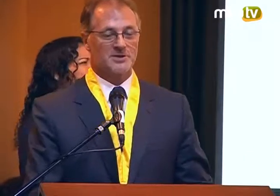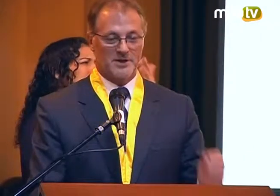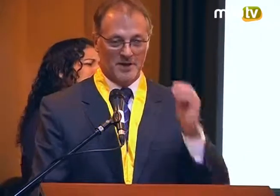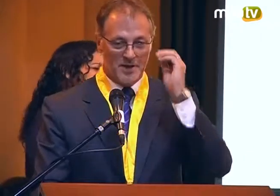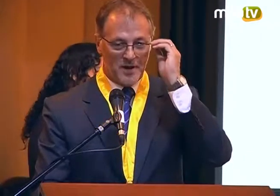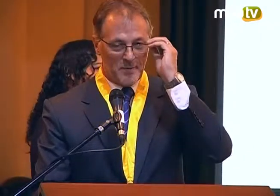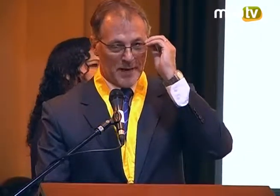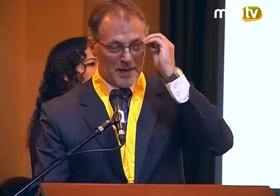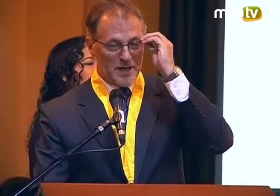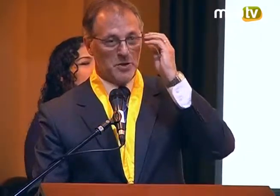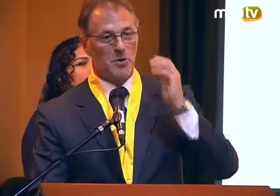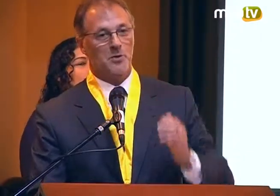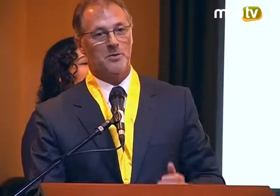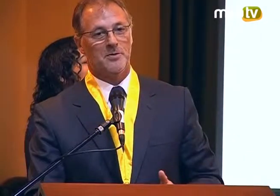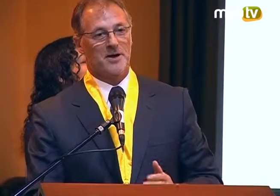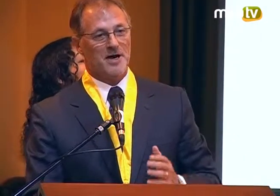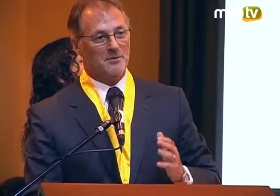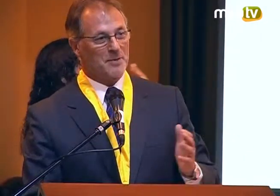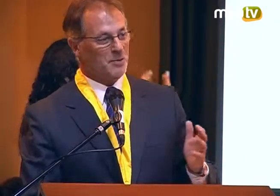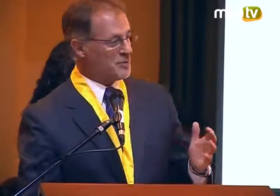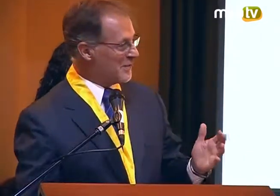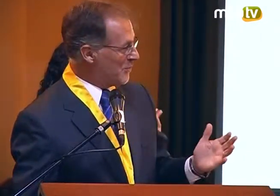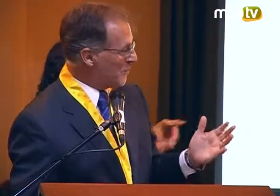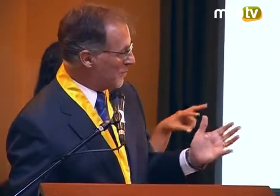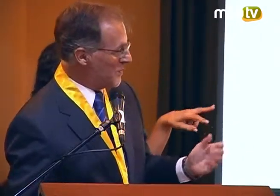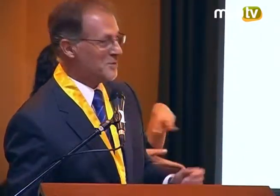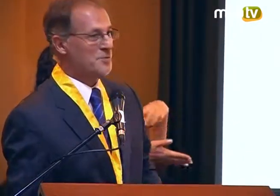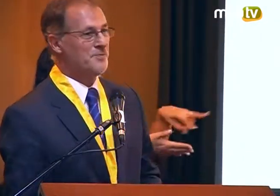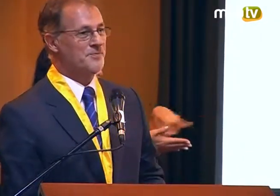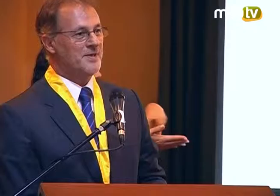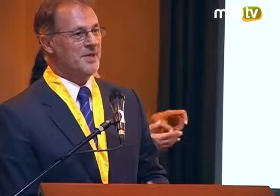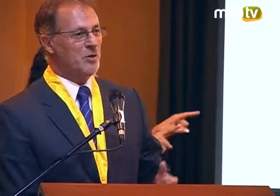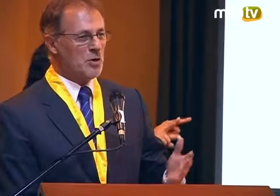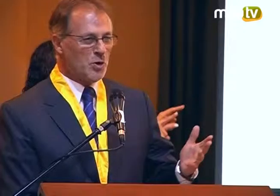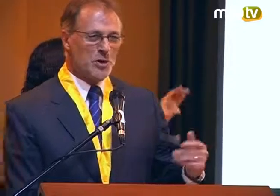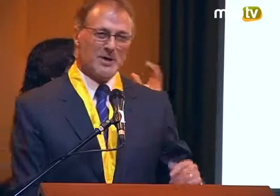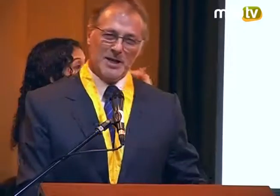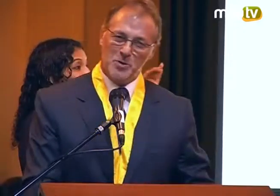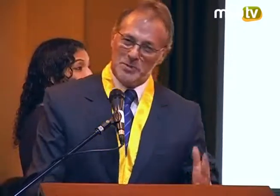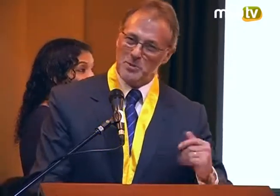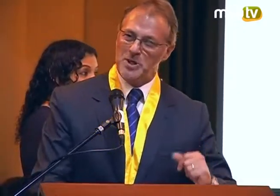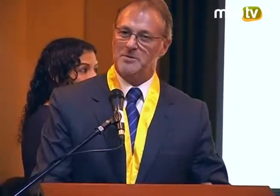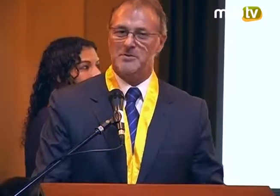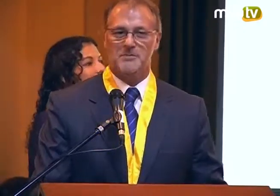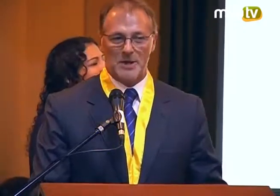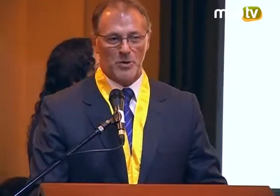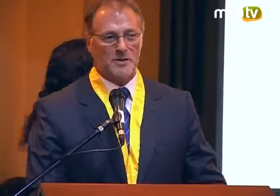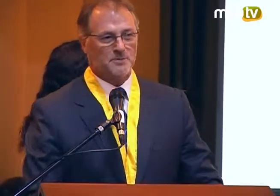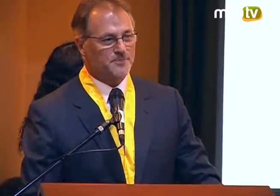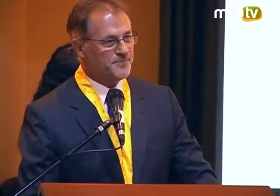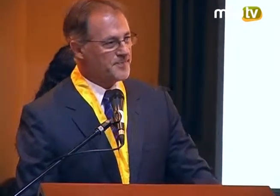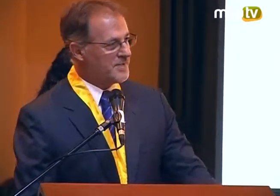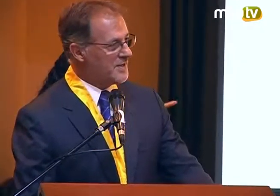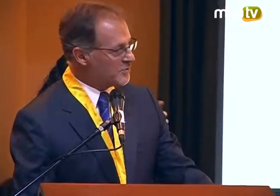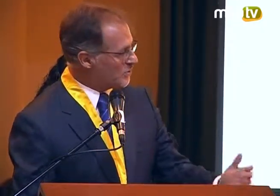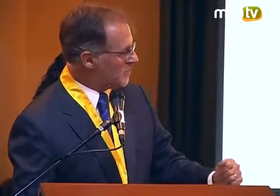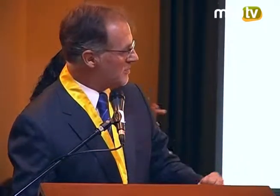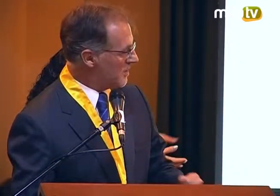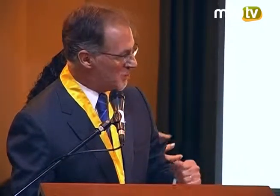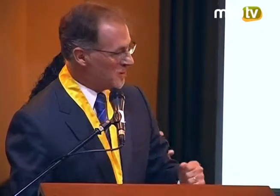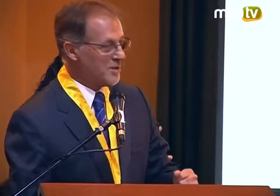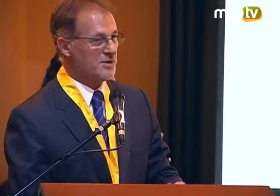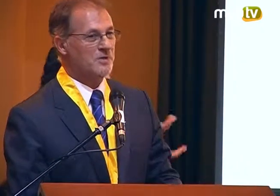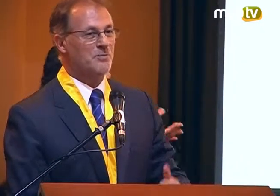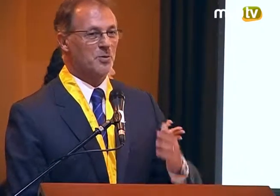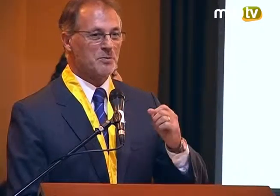públicos bailando al más puro estilo colombiano. Y cuando lo vi bailando le pregunté: Manuel, ¿y esto